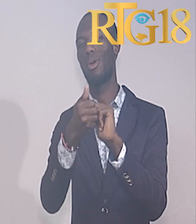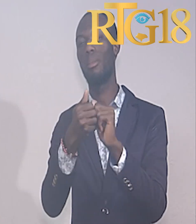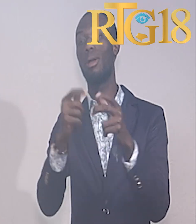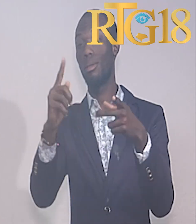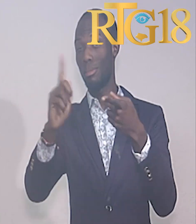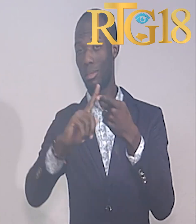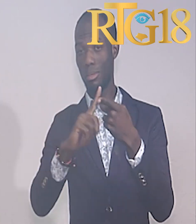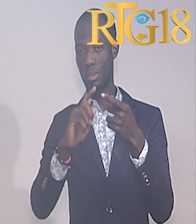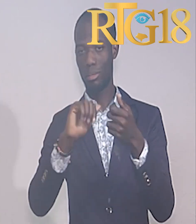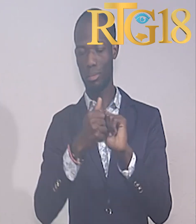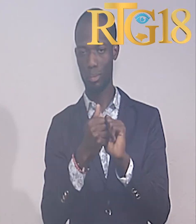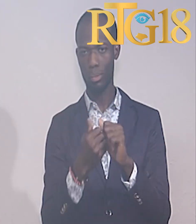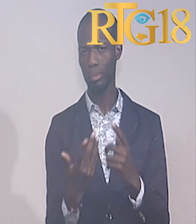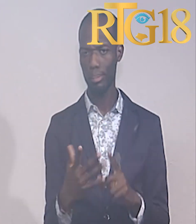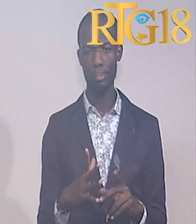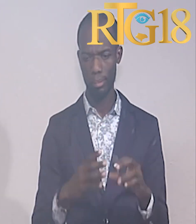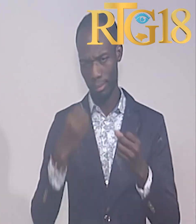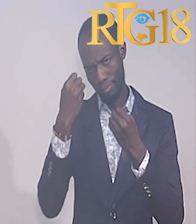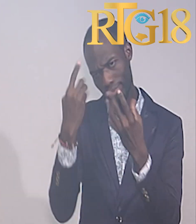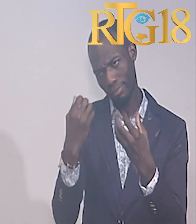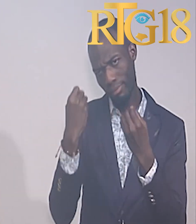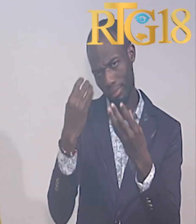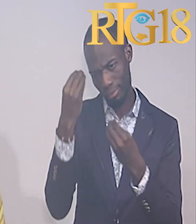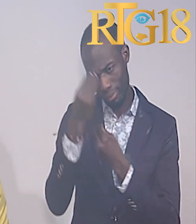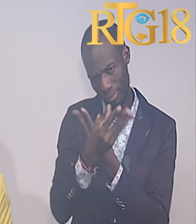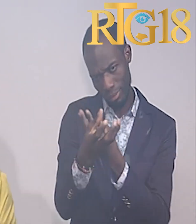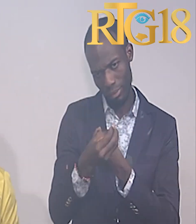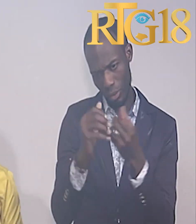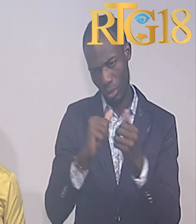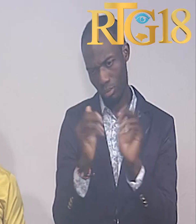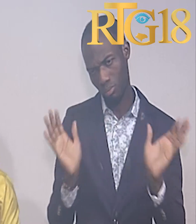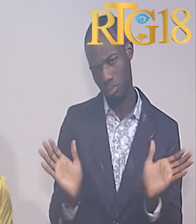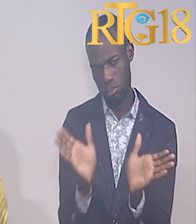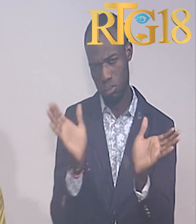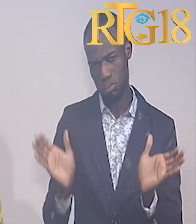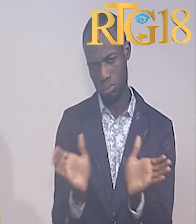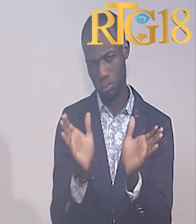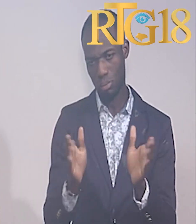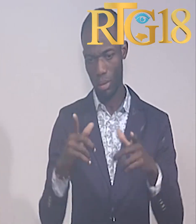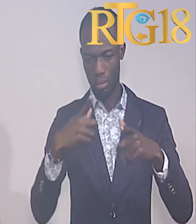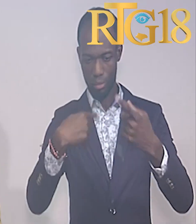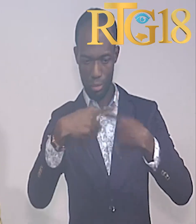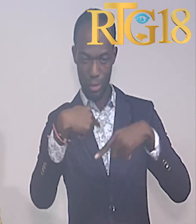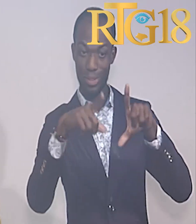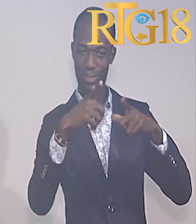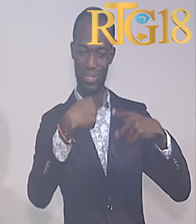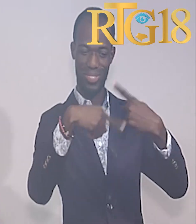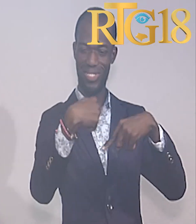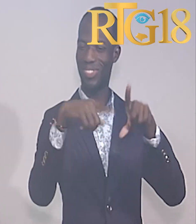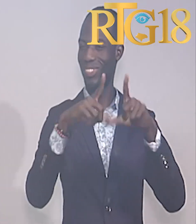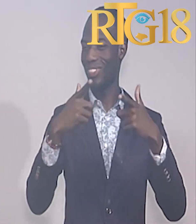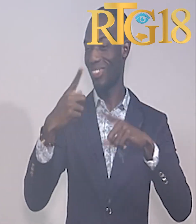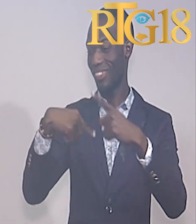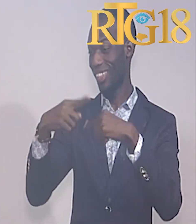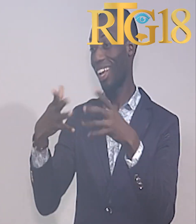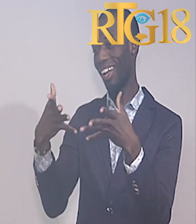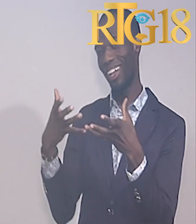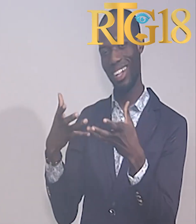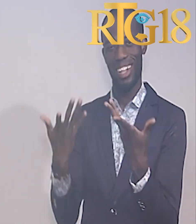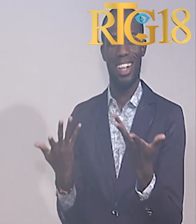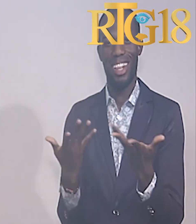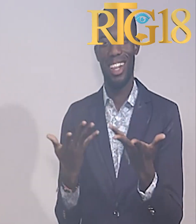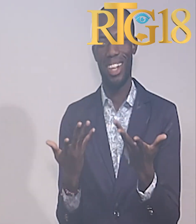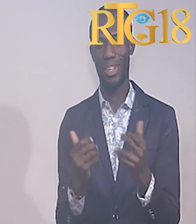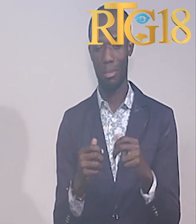et diffuser des contenus d'information et de sensibilisation en langue des signes et nous allons